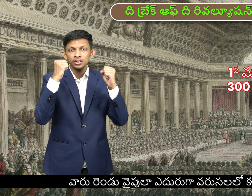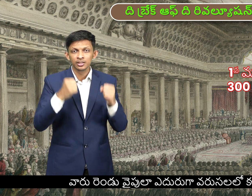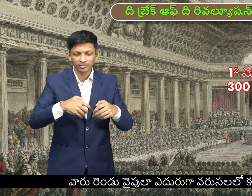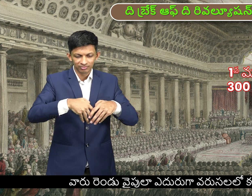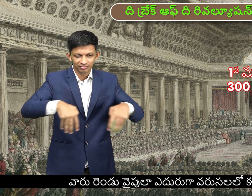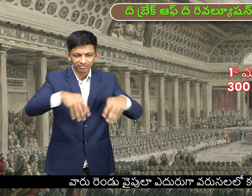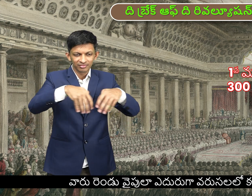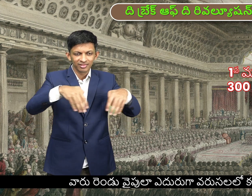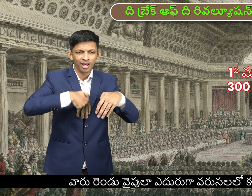వరుసలలో కూర్చున్నారు.